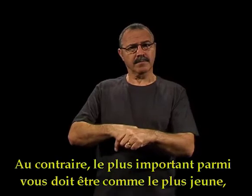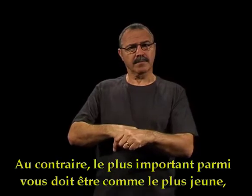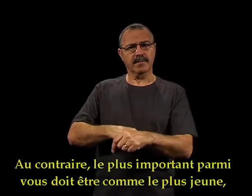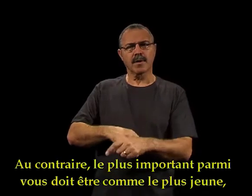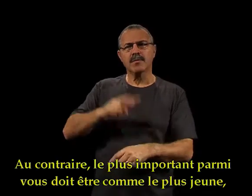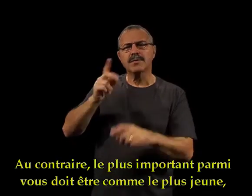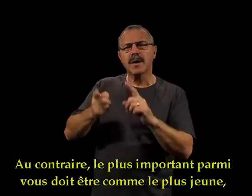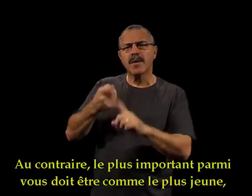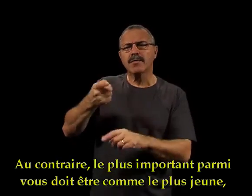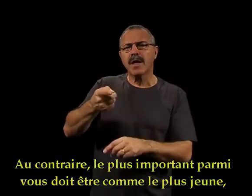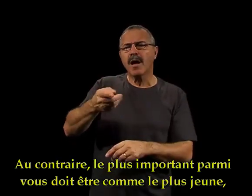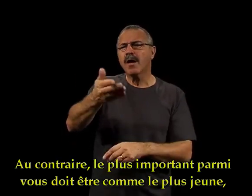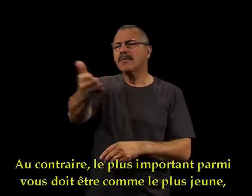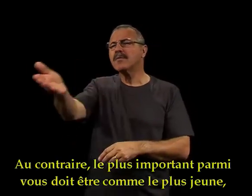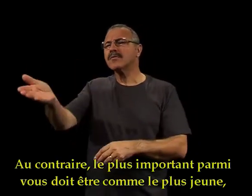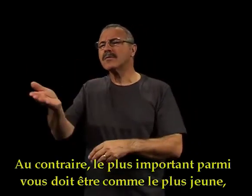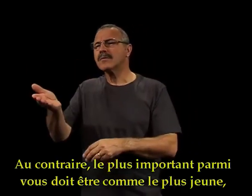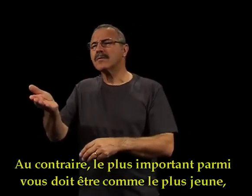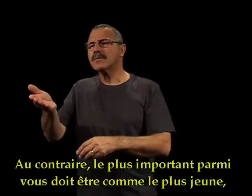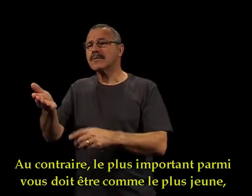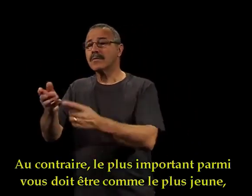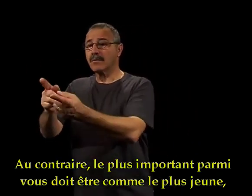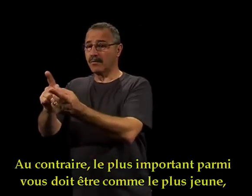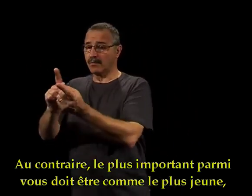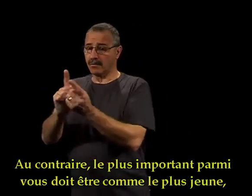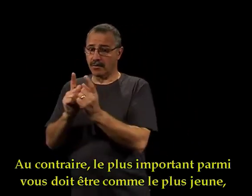le plus important parmi vous doit être comme le plus jeune.